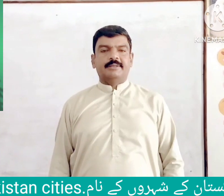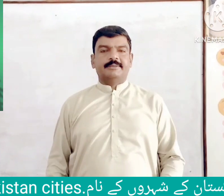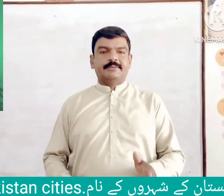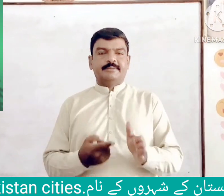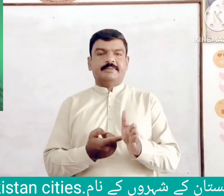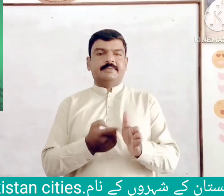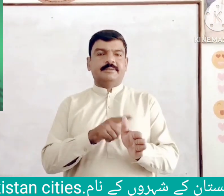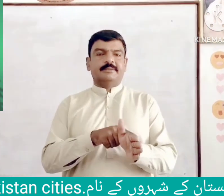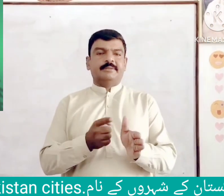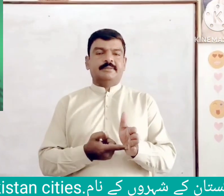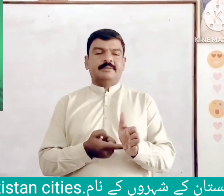फैसलाबाद,